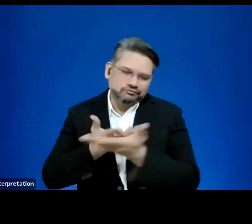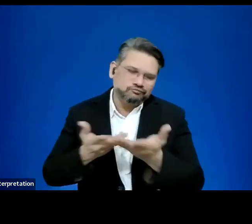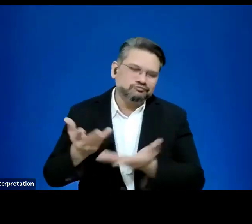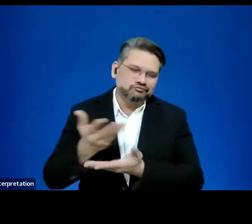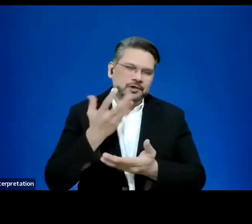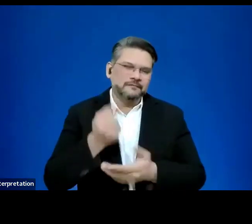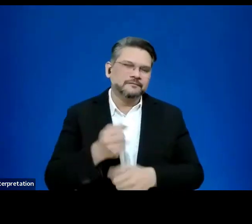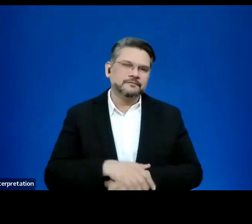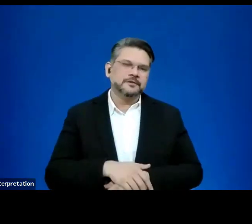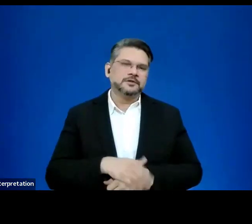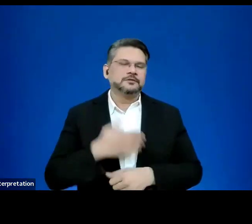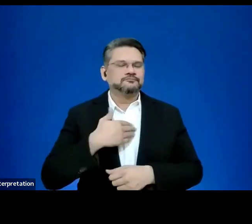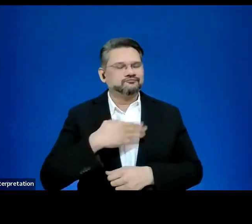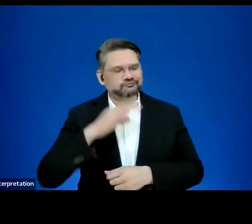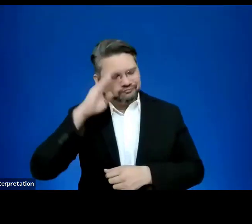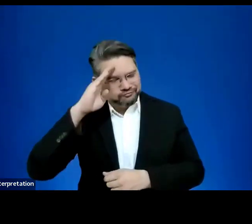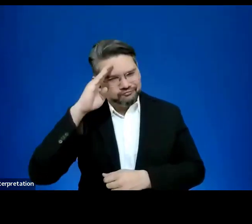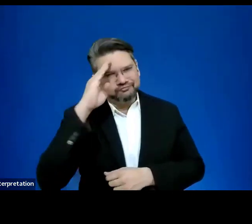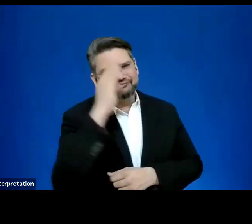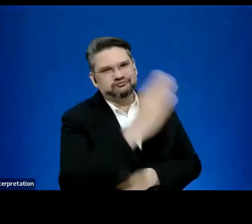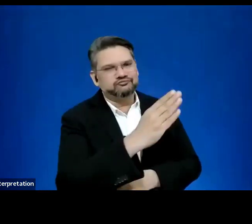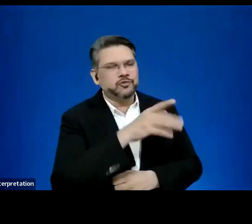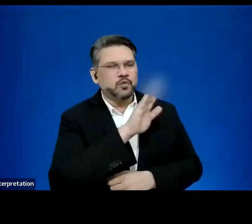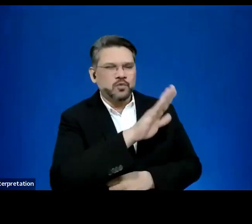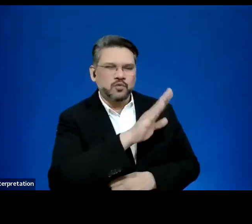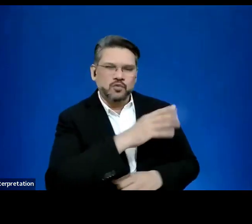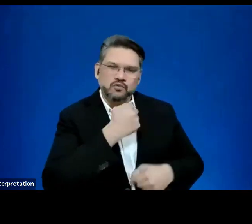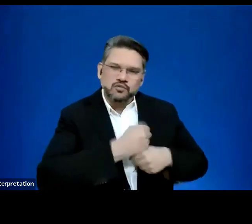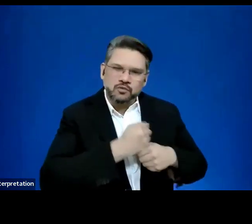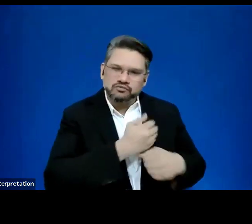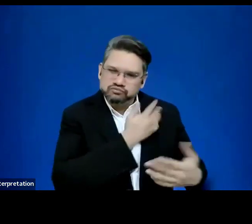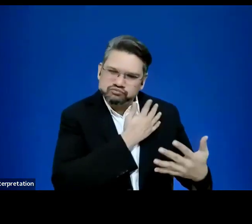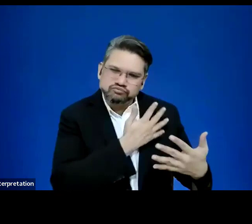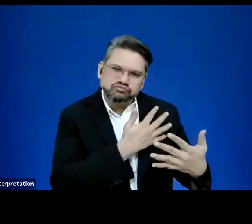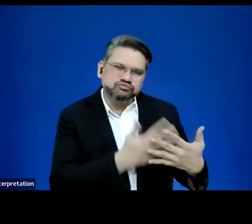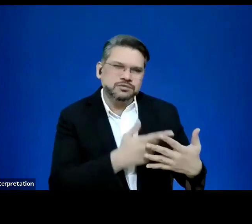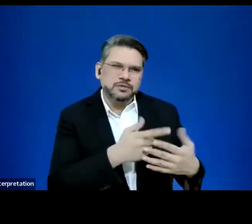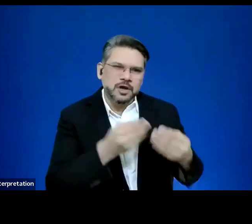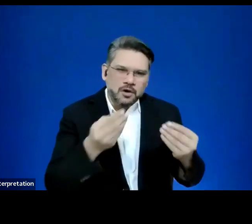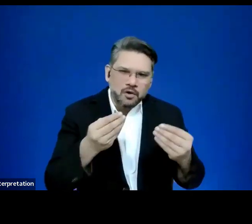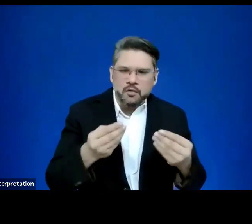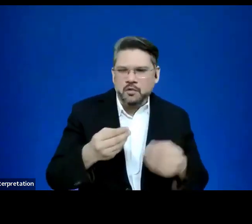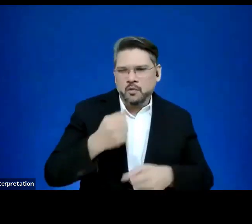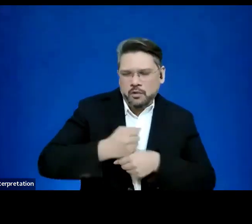因为呢，我们在 Kashmir 他们那边的人民有一些心理上面的这个